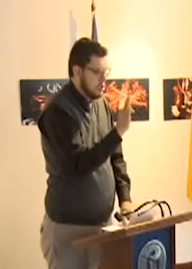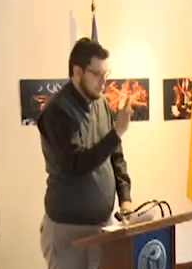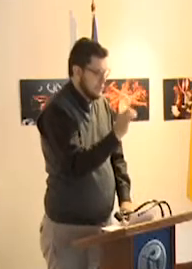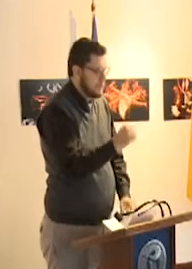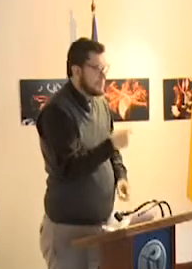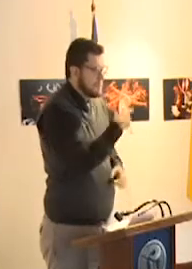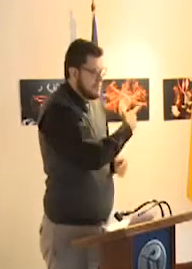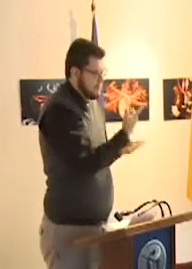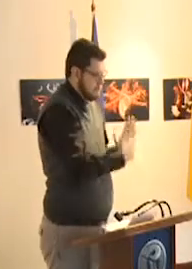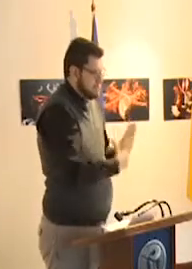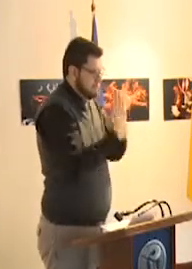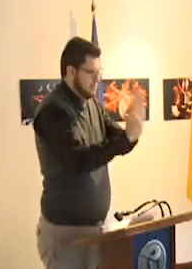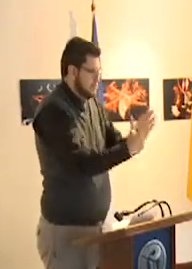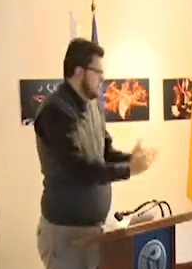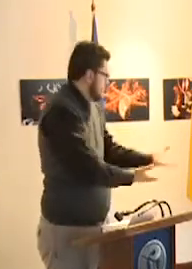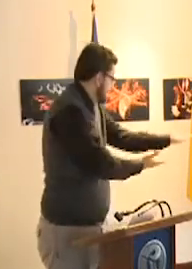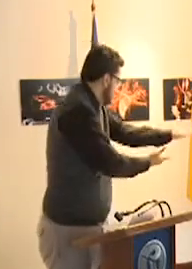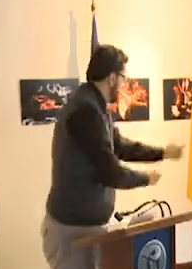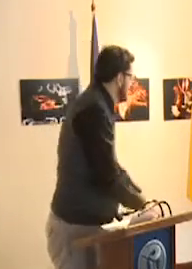Nicky.